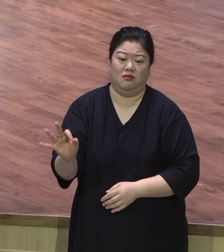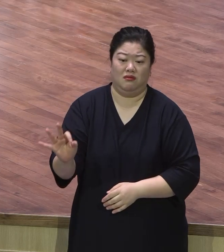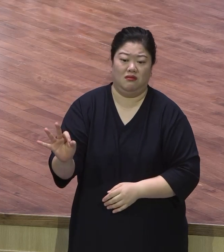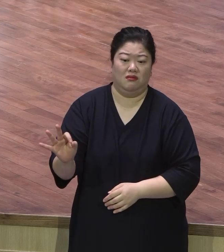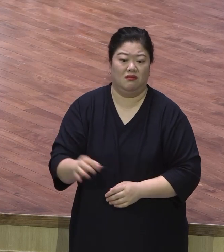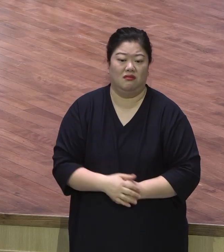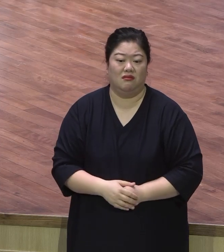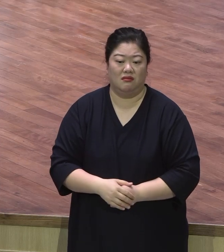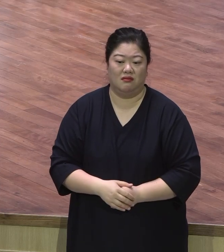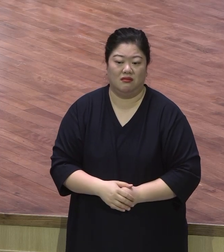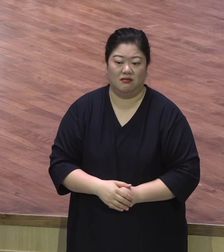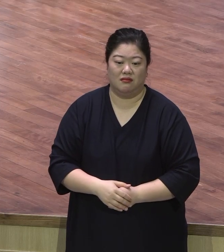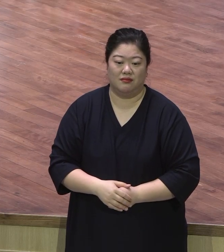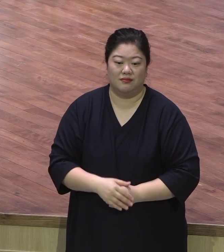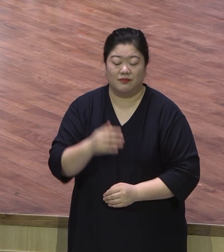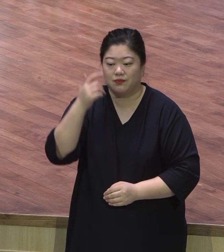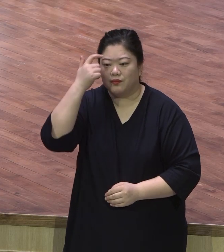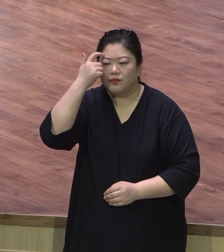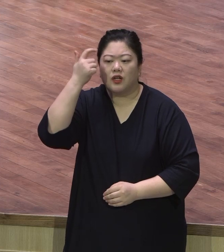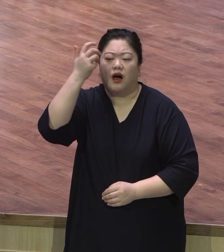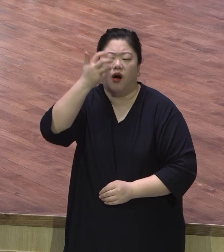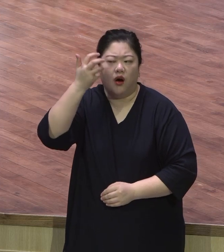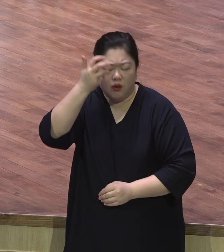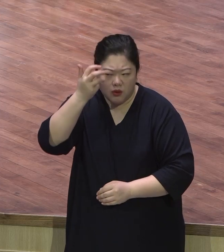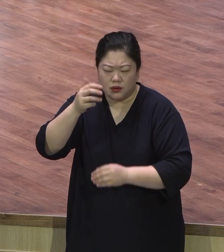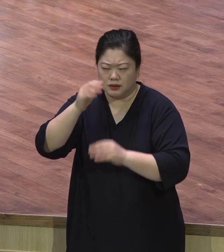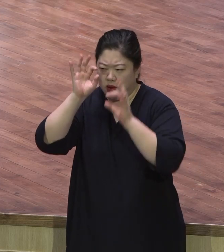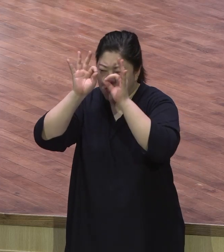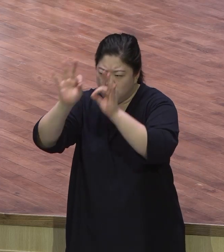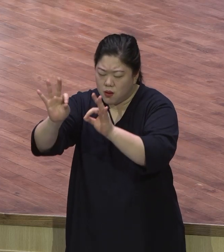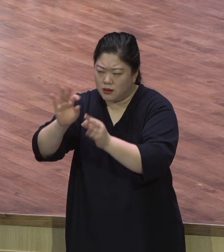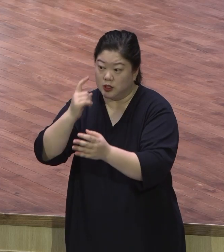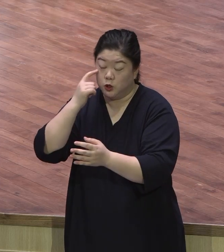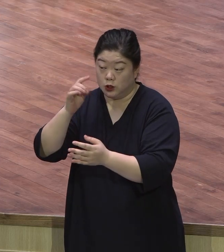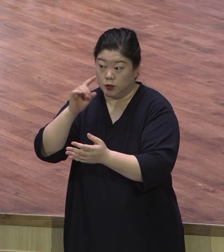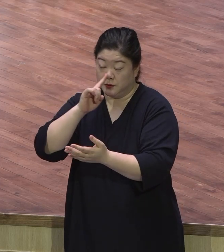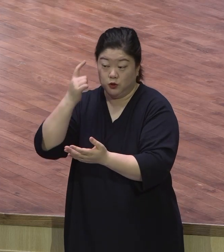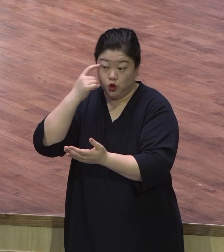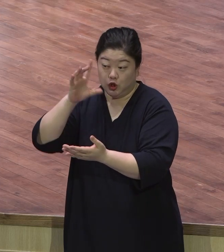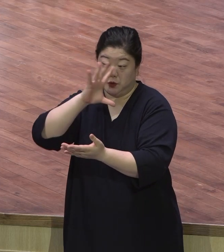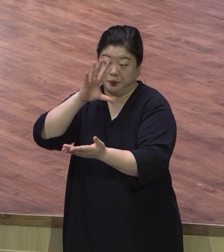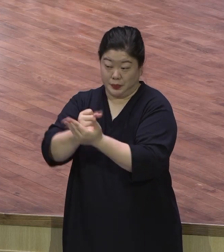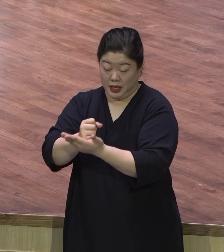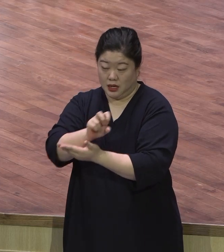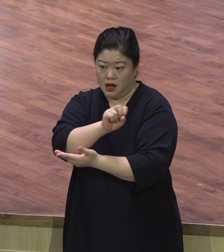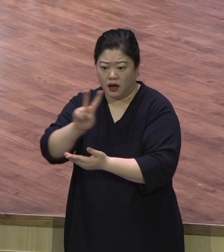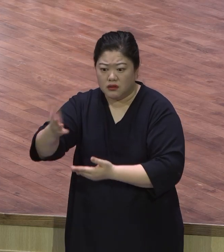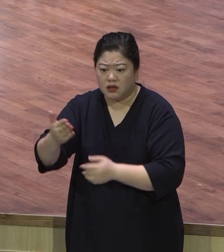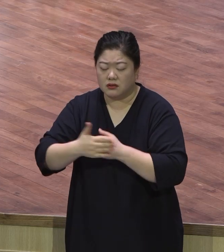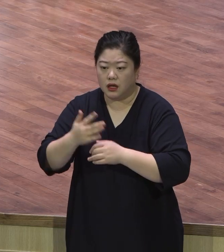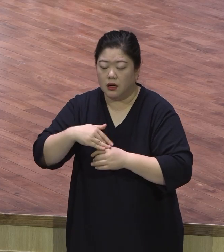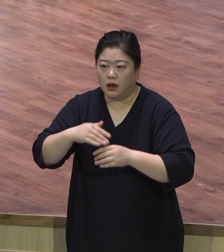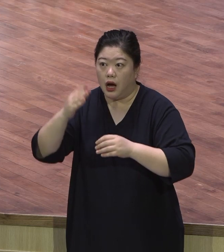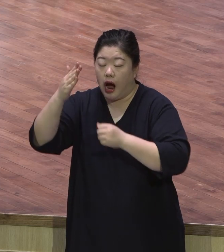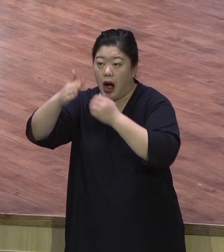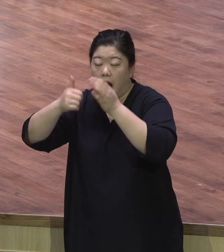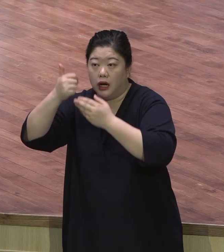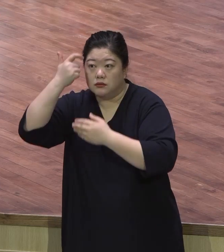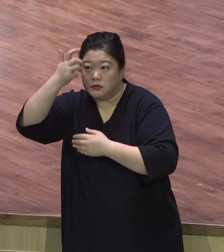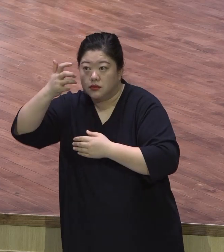영원의 눈이 어두워졌어요 돈을 하나님과 혼돈하는 거요 어느 것이